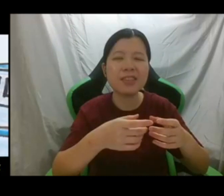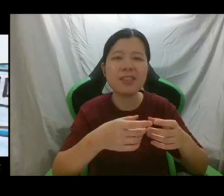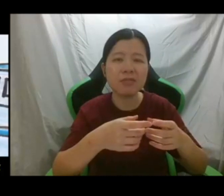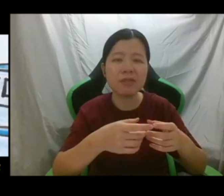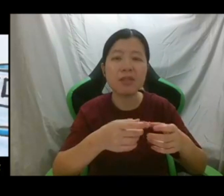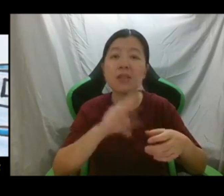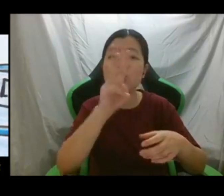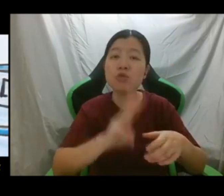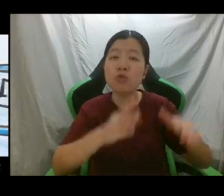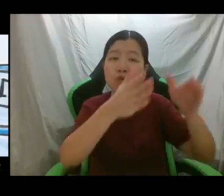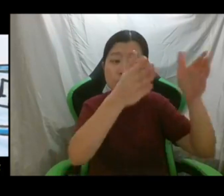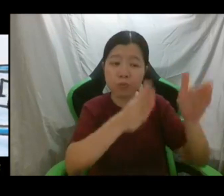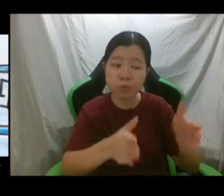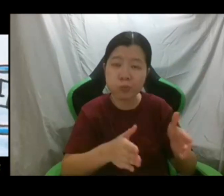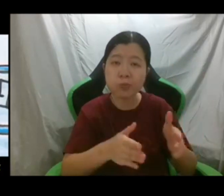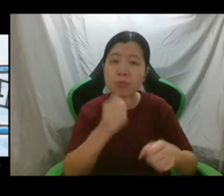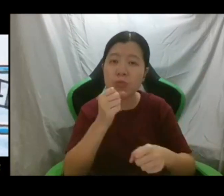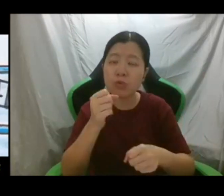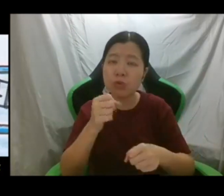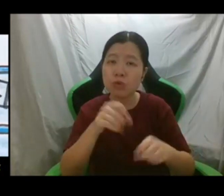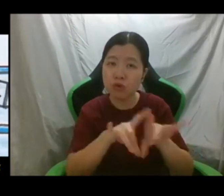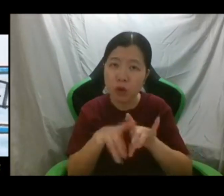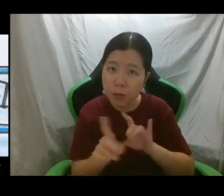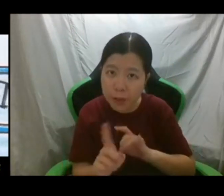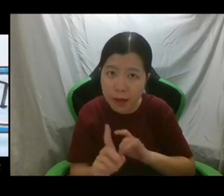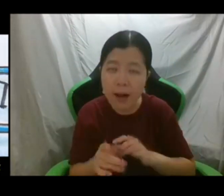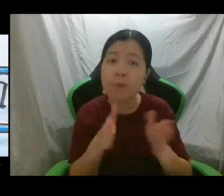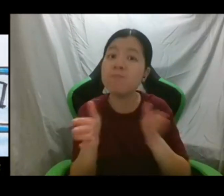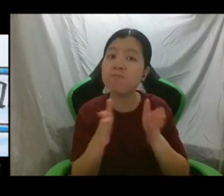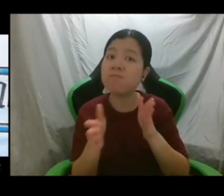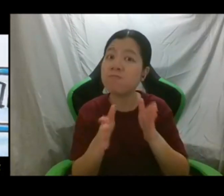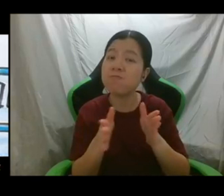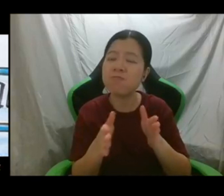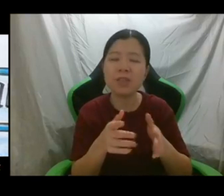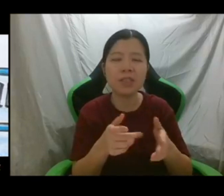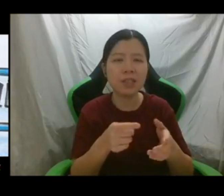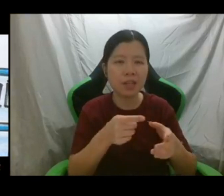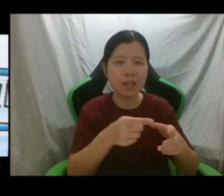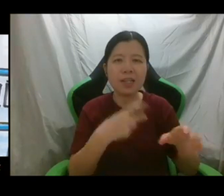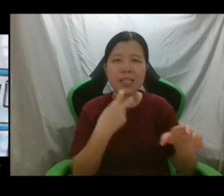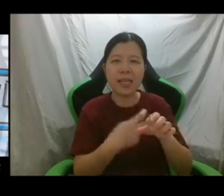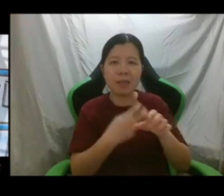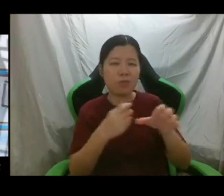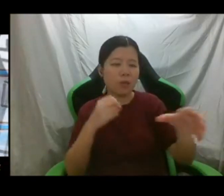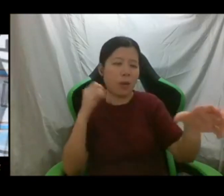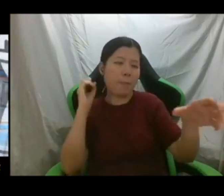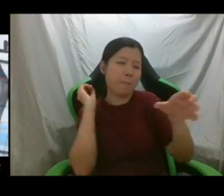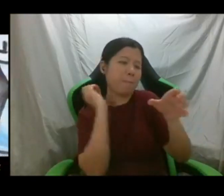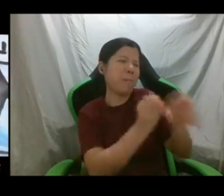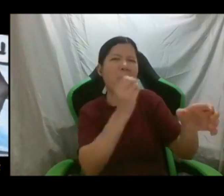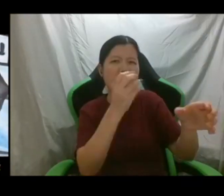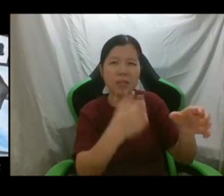因為水缸係用陶瓷做嘅，用石頭一掟，即刻就裂開啦。